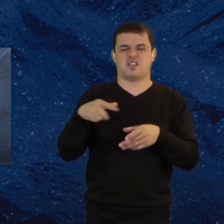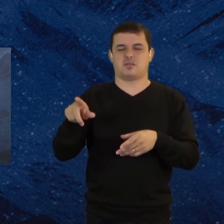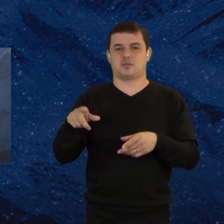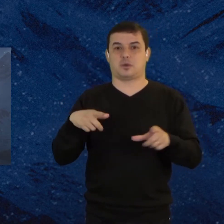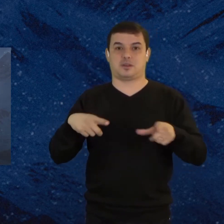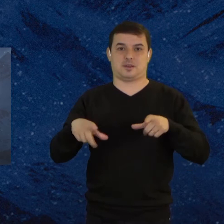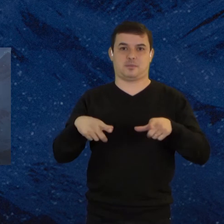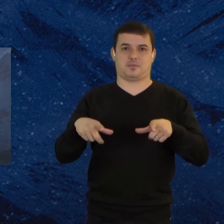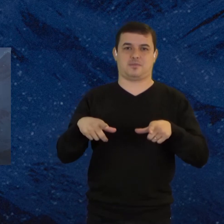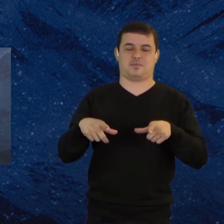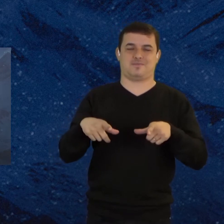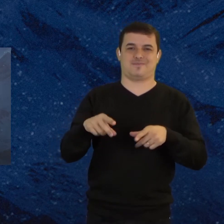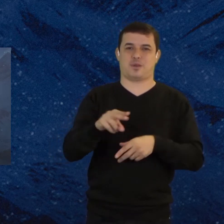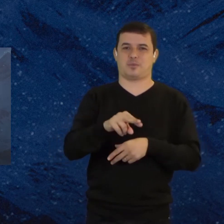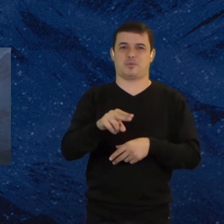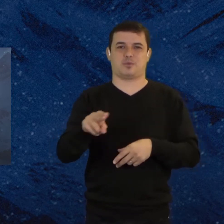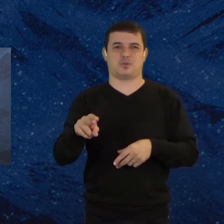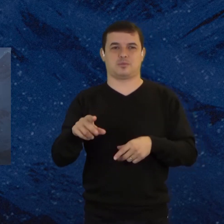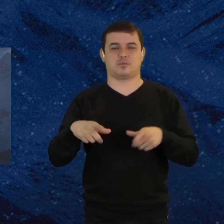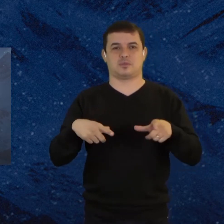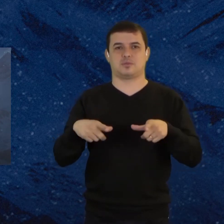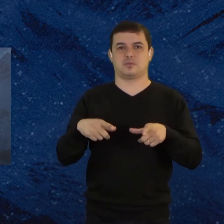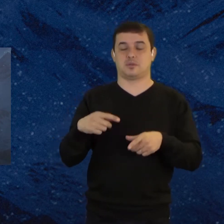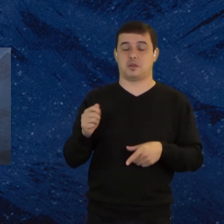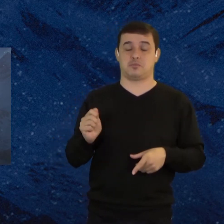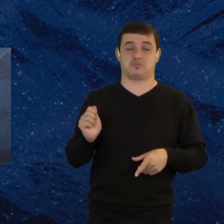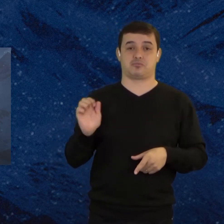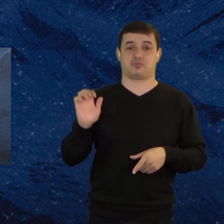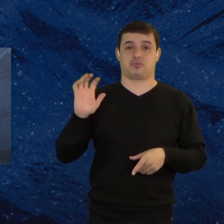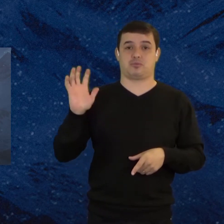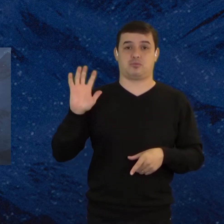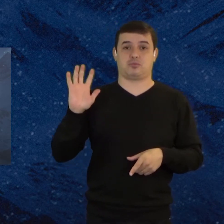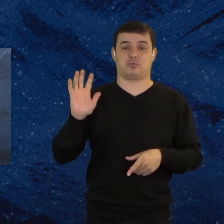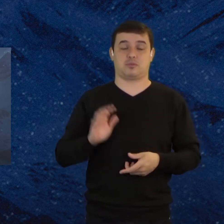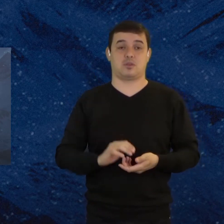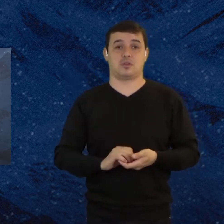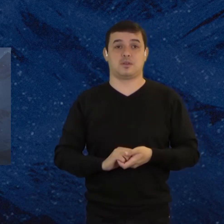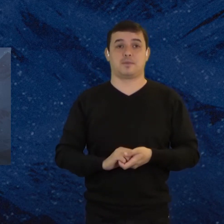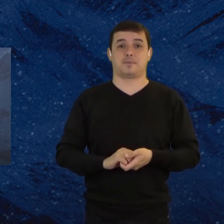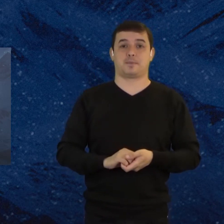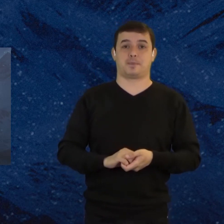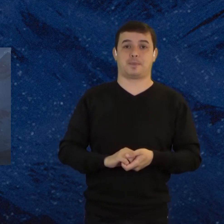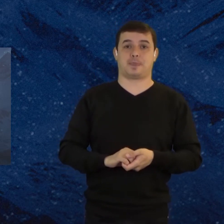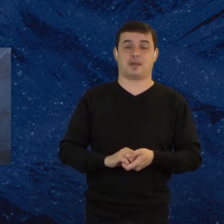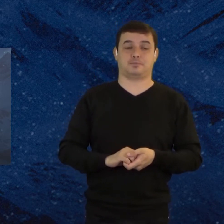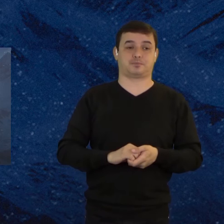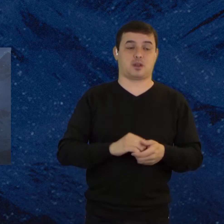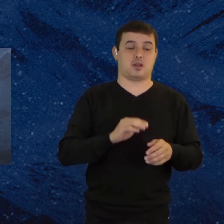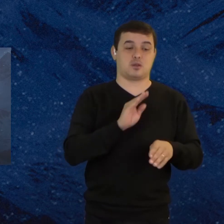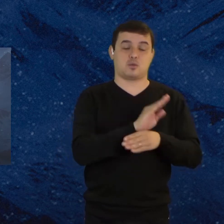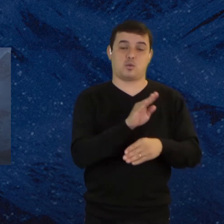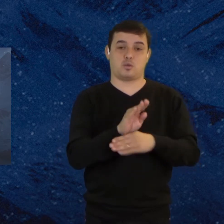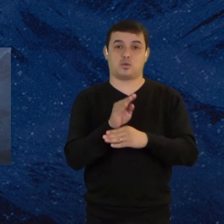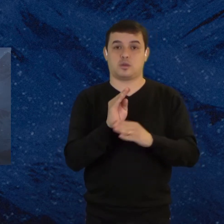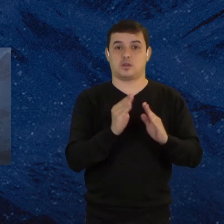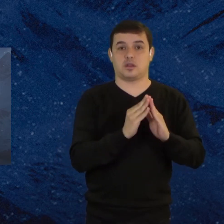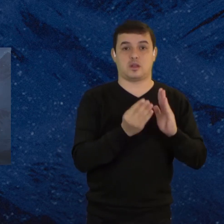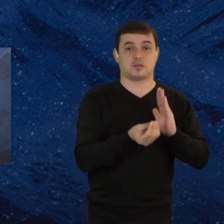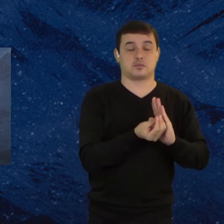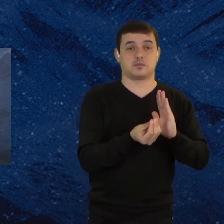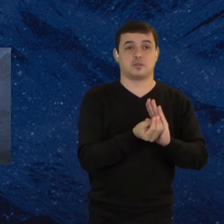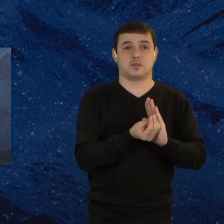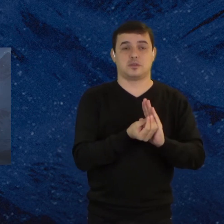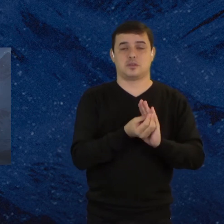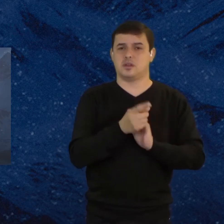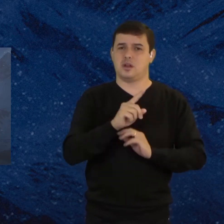estão colocadas no mercado, que têm dinheiro, para os irmãos que cuidam das igrejas, para alguns irmãos que têm condição financeira.